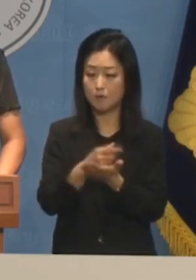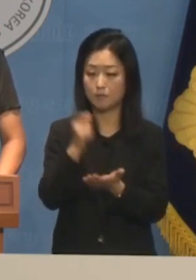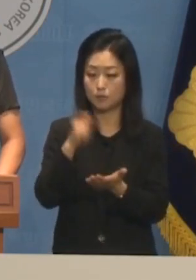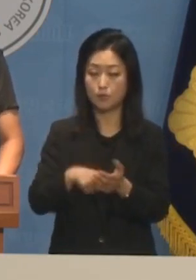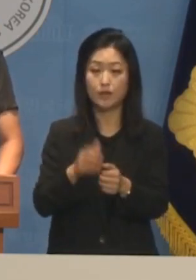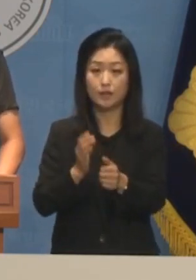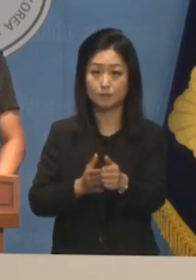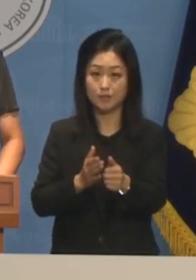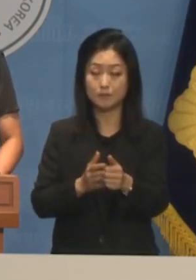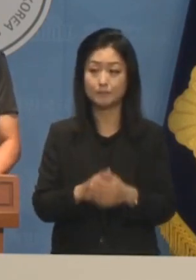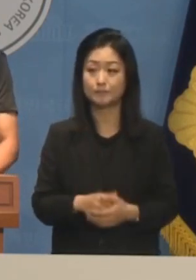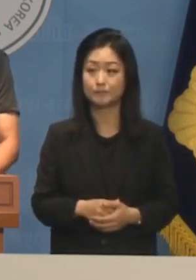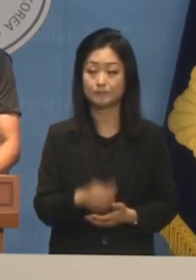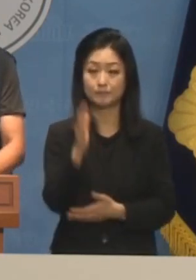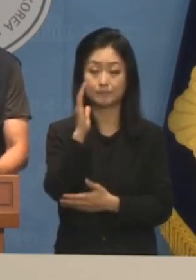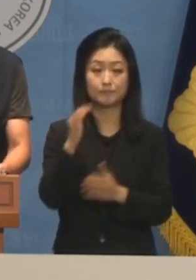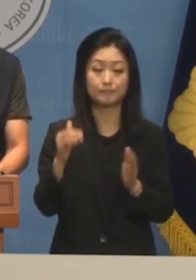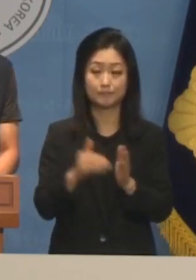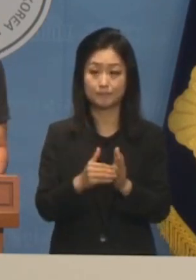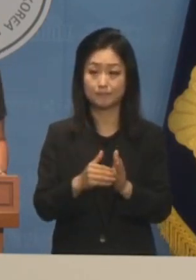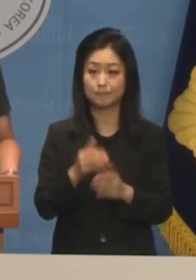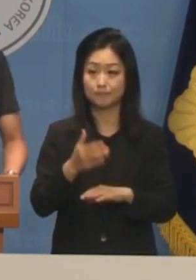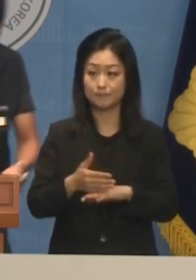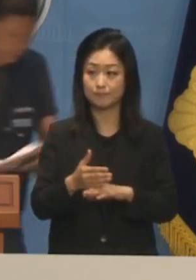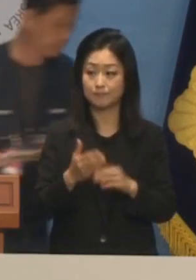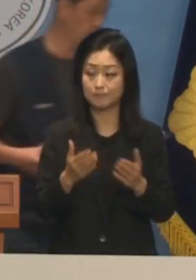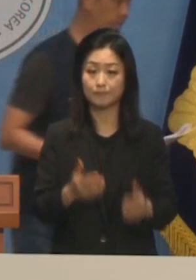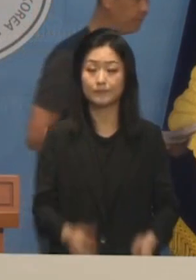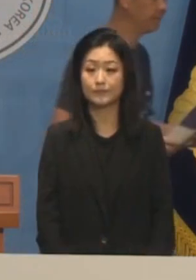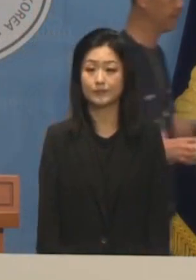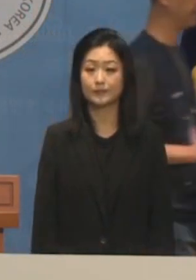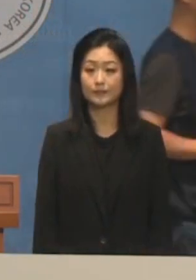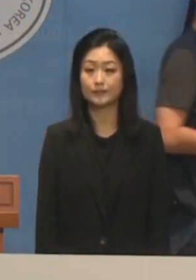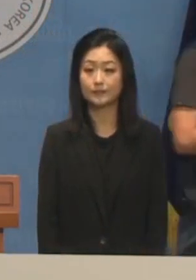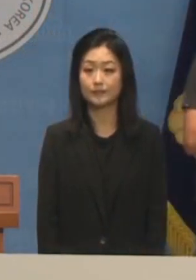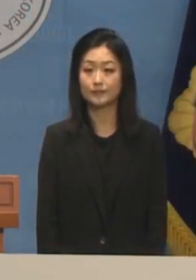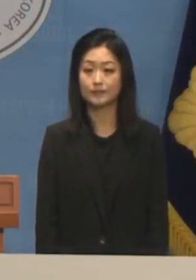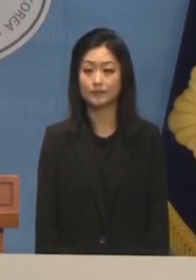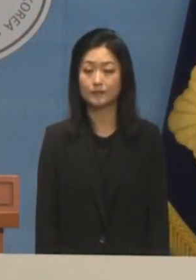간곡히 호소드리면서 발언을 마치겠습니다. 감사합니다.